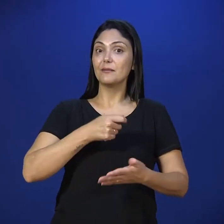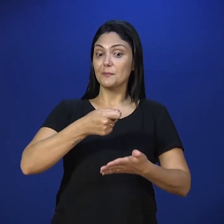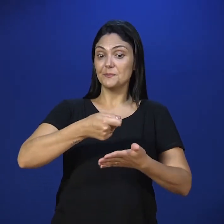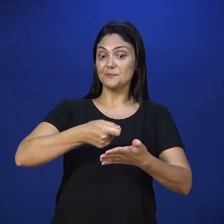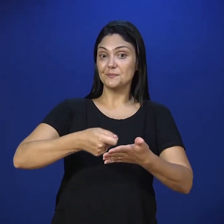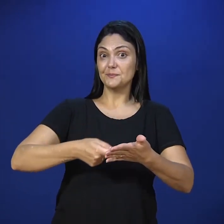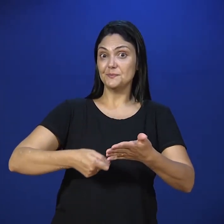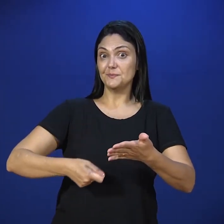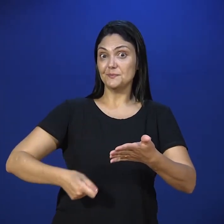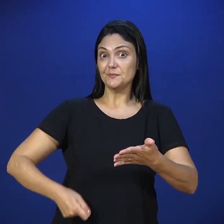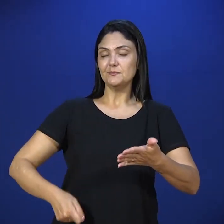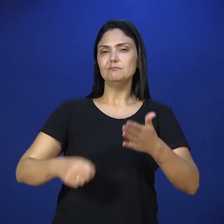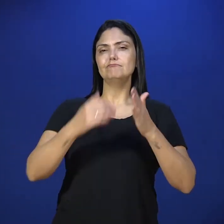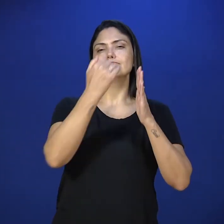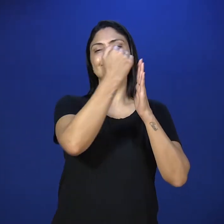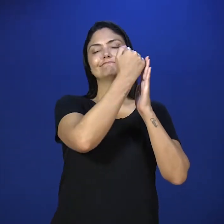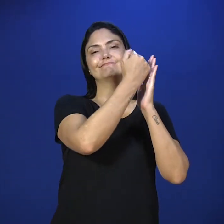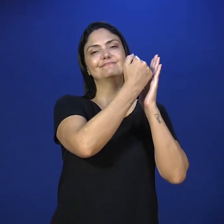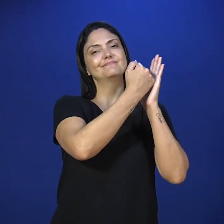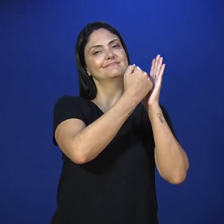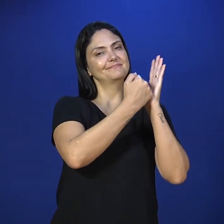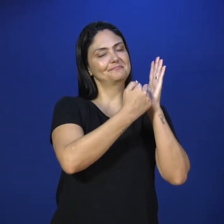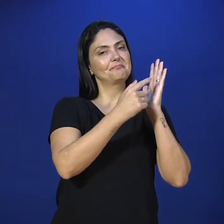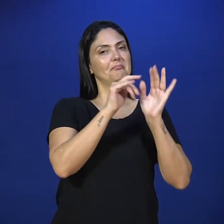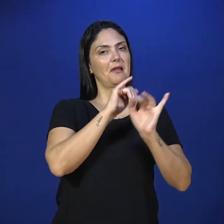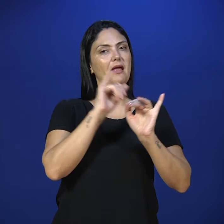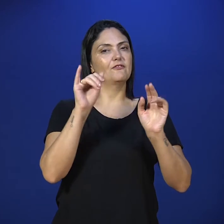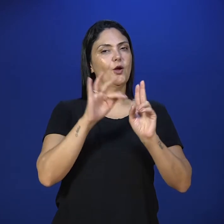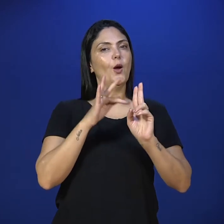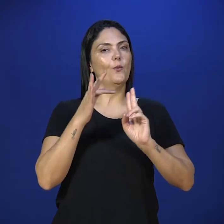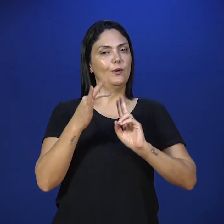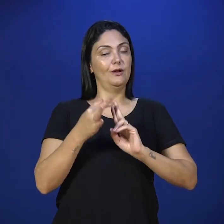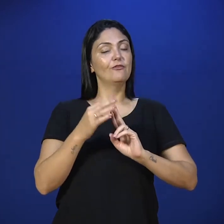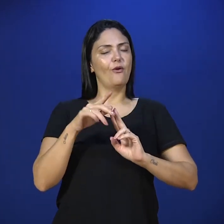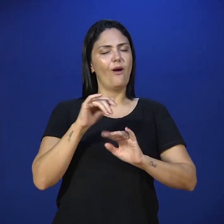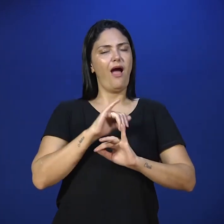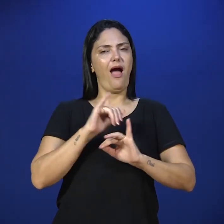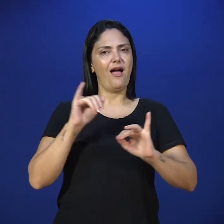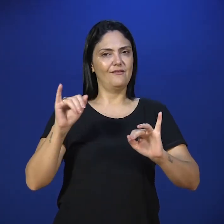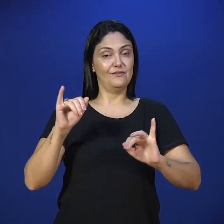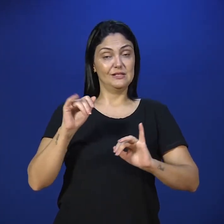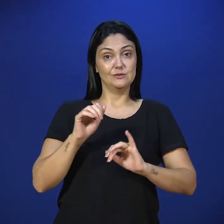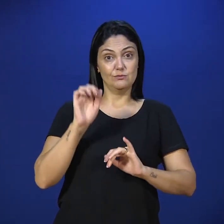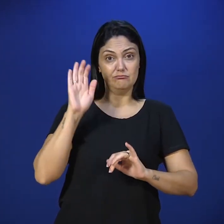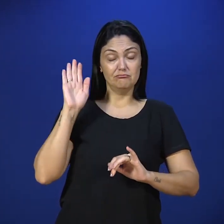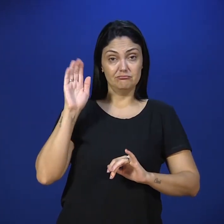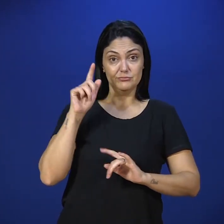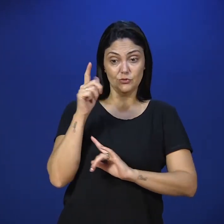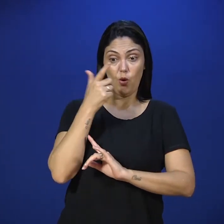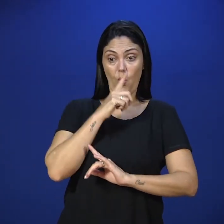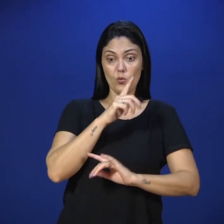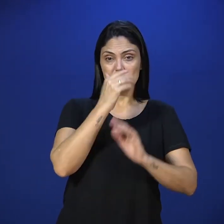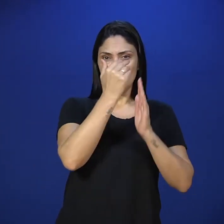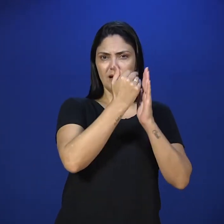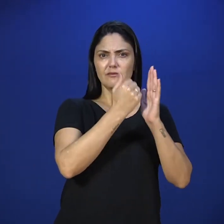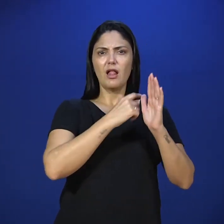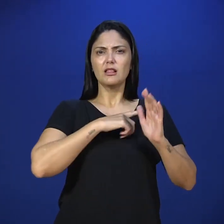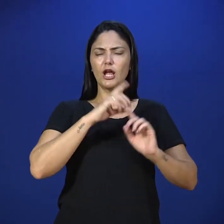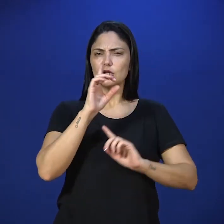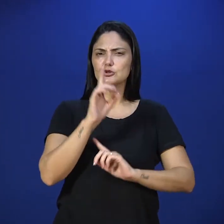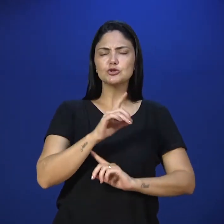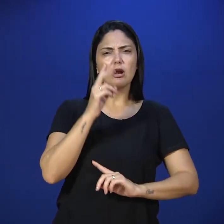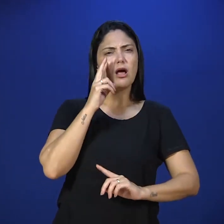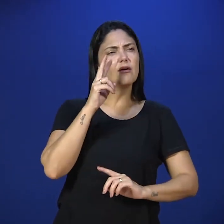a respectiva ordem de classificação. 9. É assegurado ao candidato classificado ou não o direito de ter